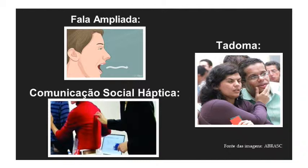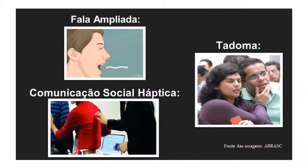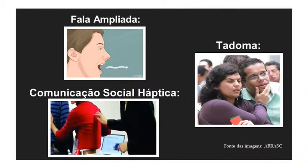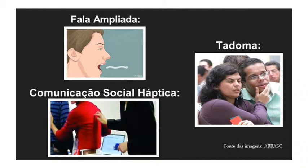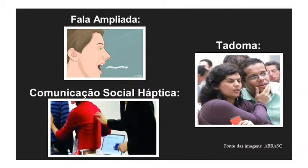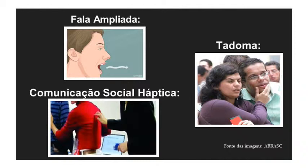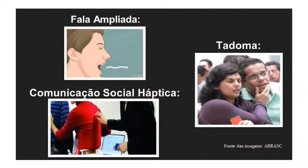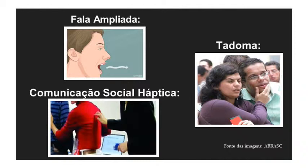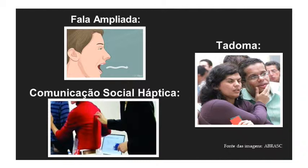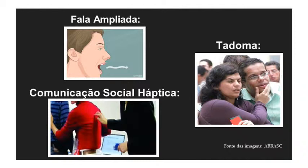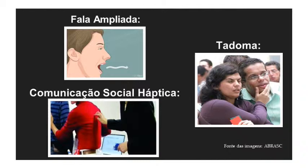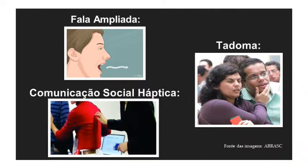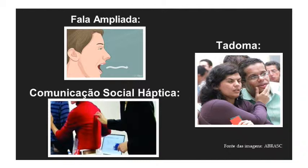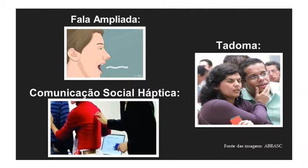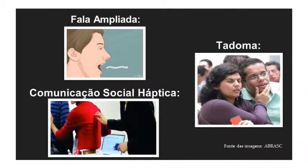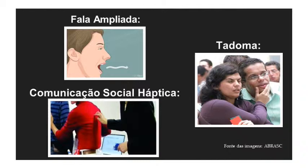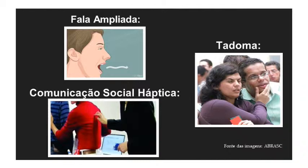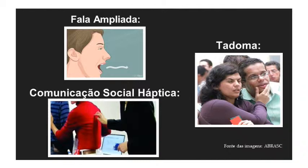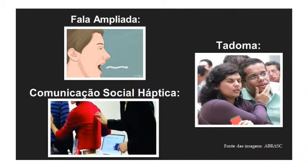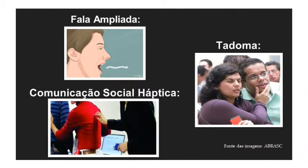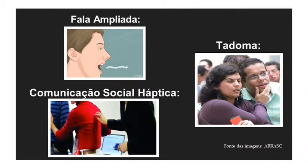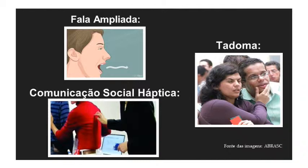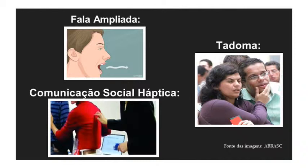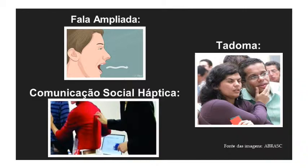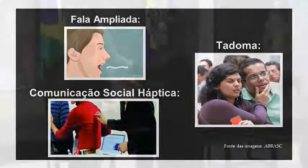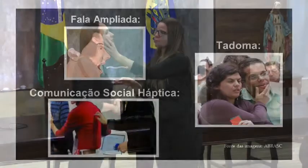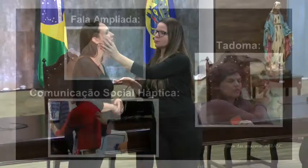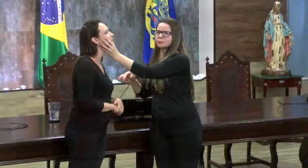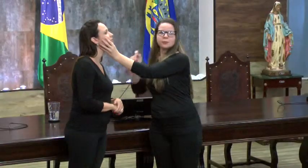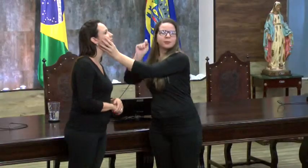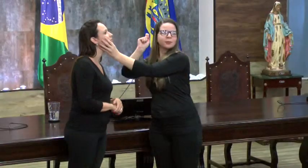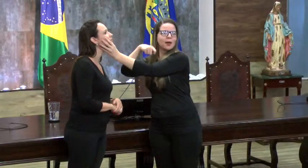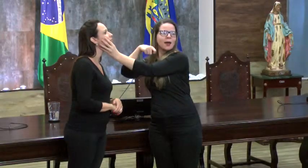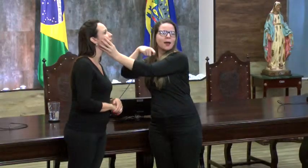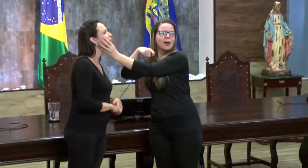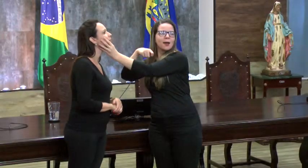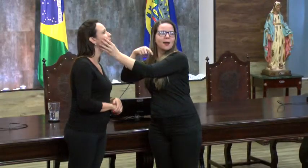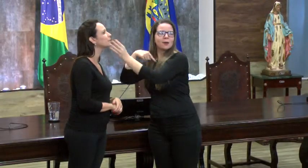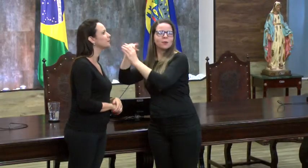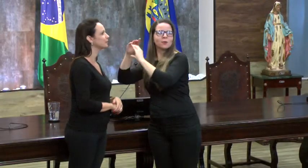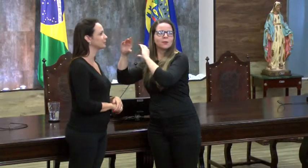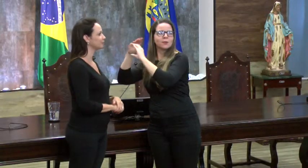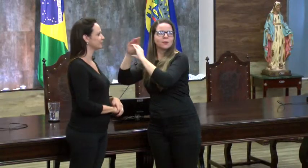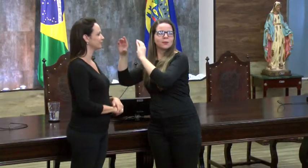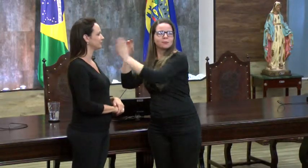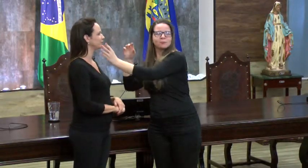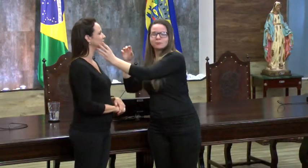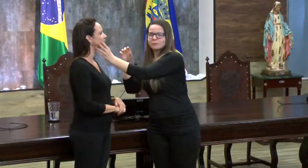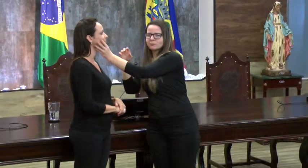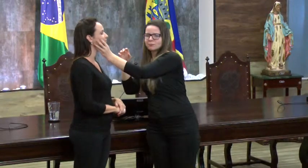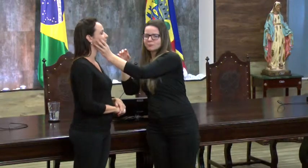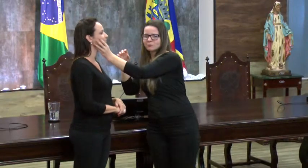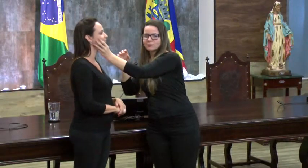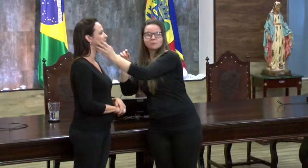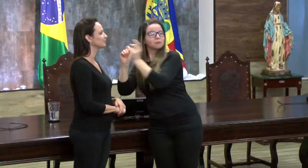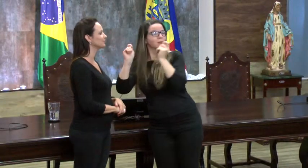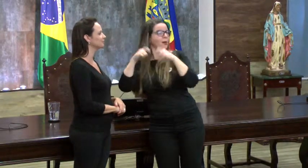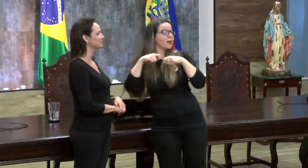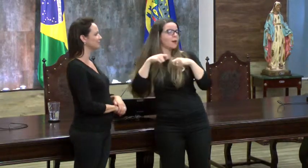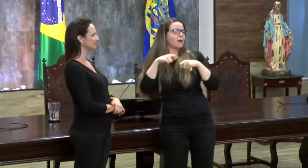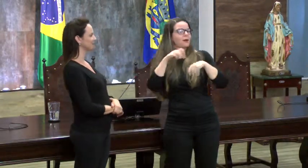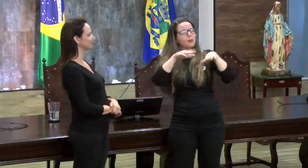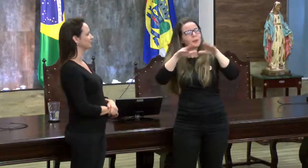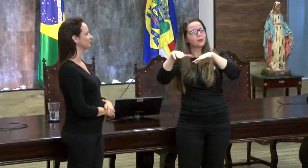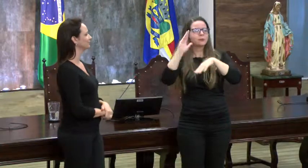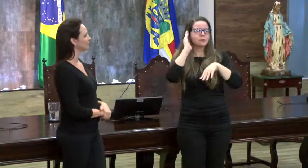dessa pessoa. Nasceu ouvindo, e aí depois ele tem uma memória auditiva, ele conhece